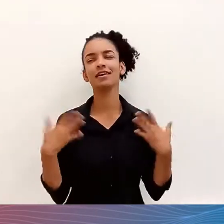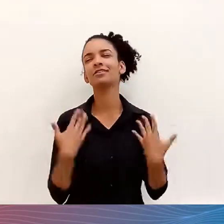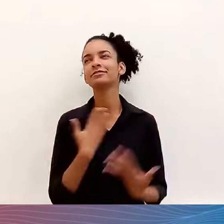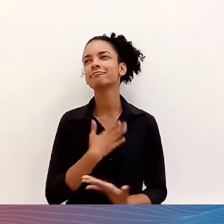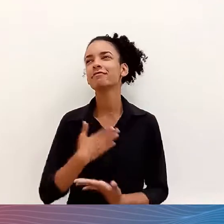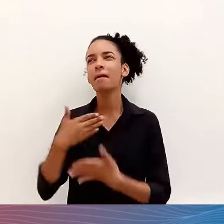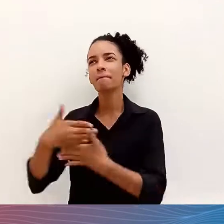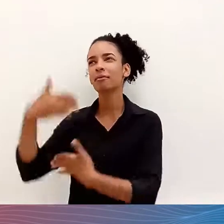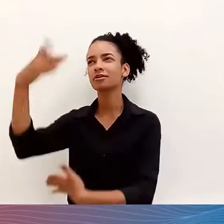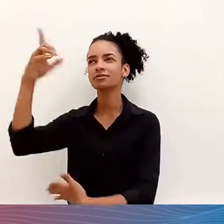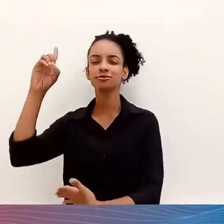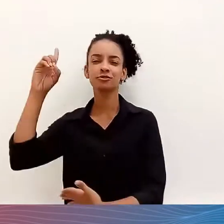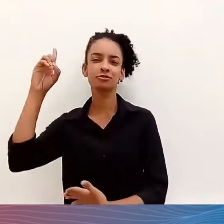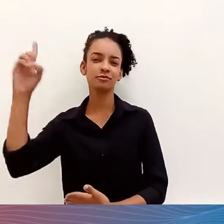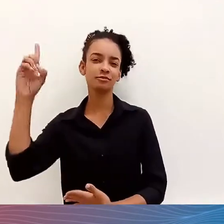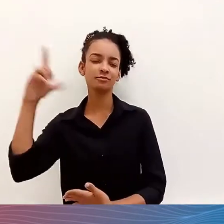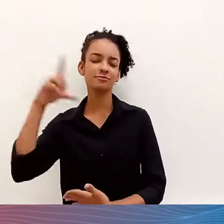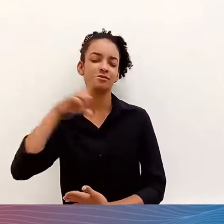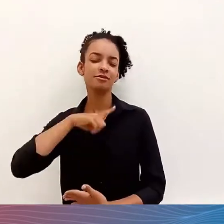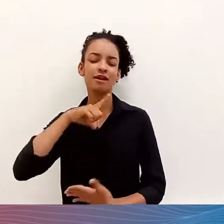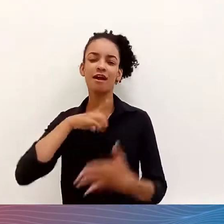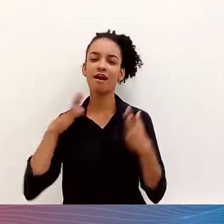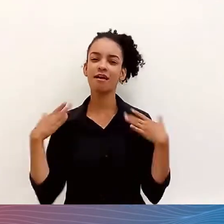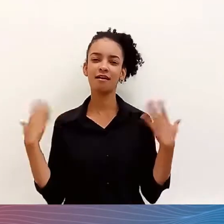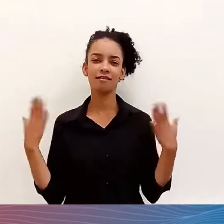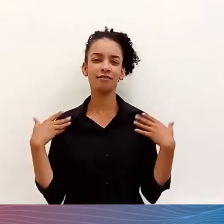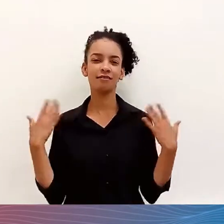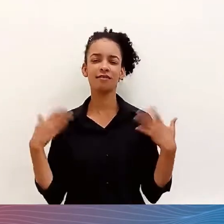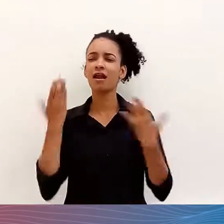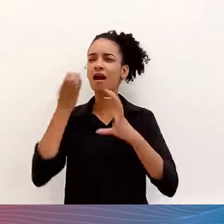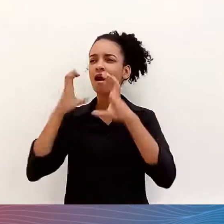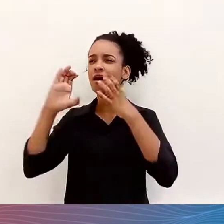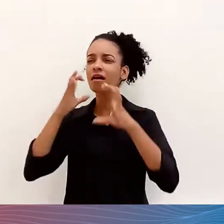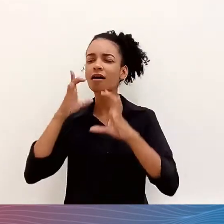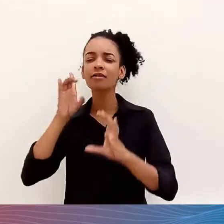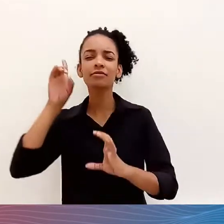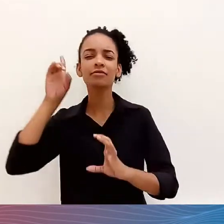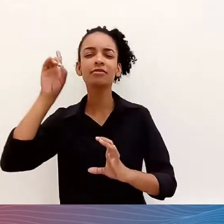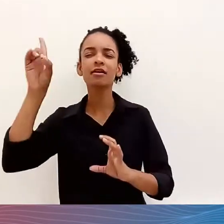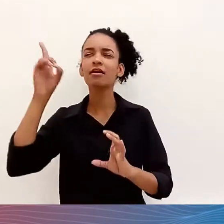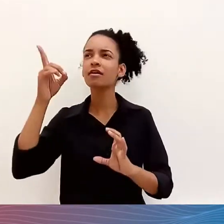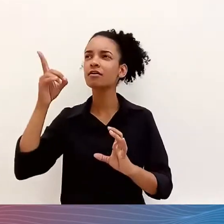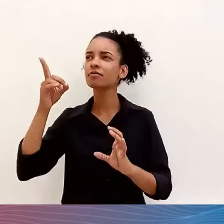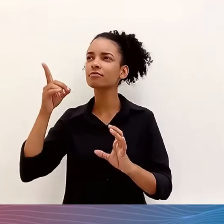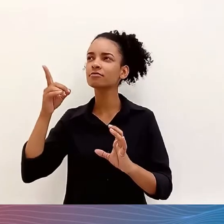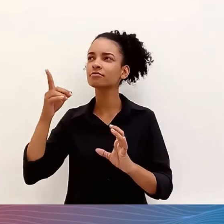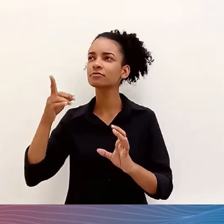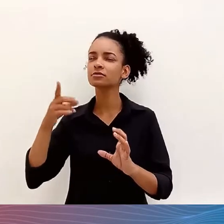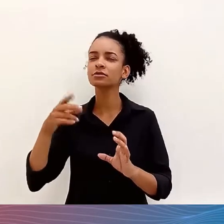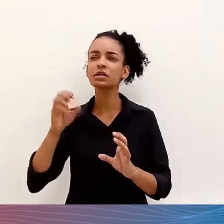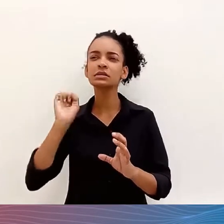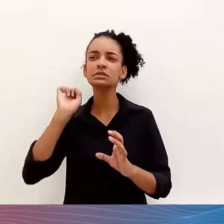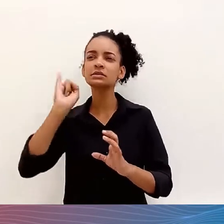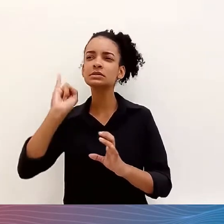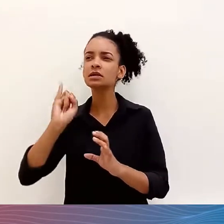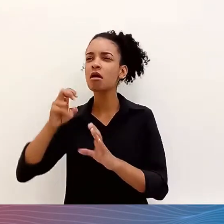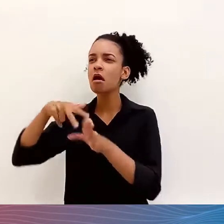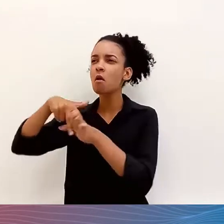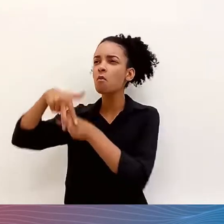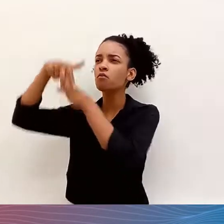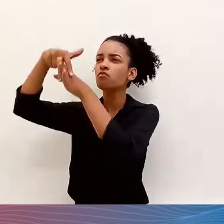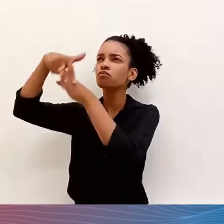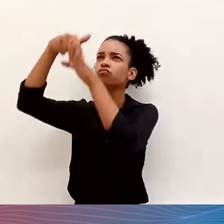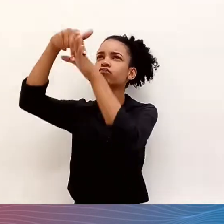Cantai a Deus, salmodiai o seu nome, exaltai o que cavalga sobre as nuvens. Senhor é o seu nome, exultai